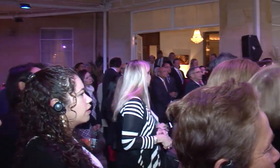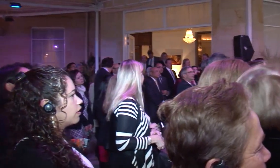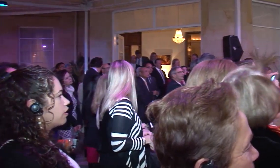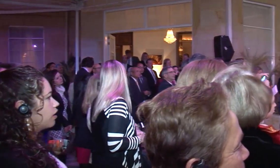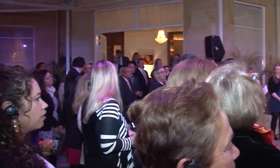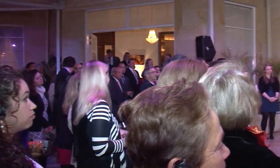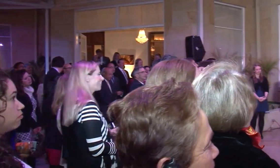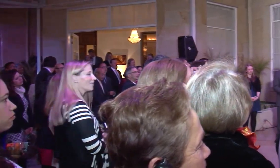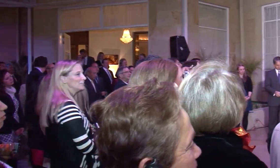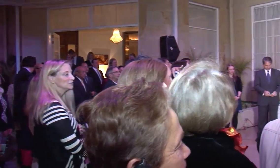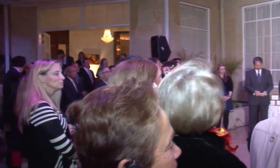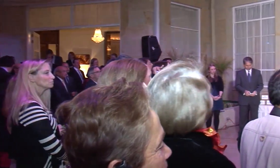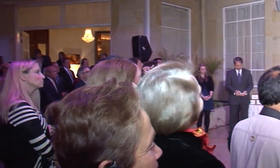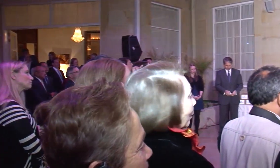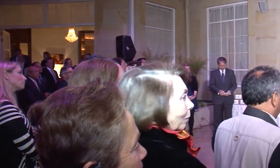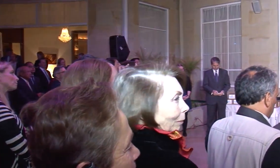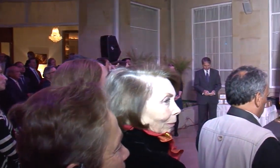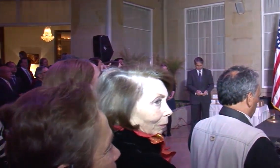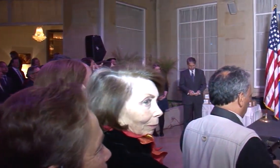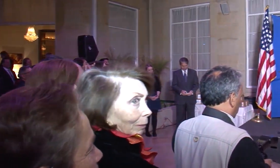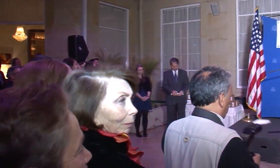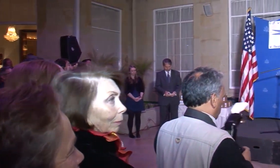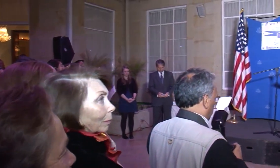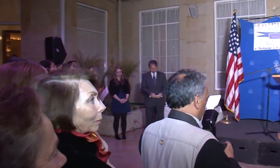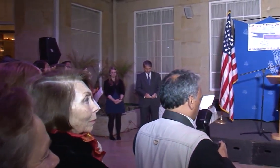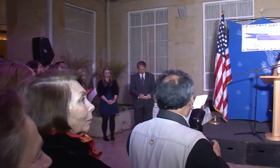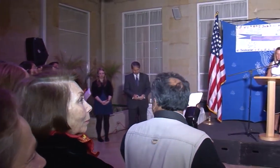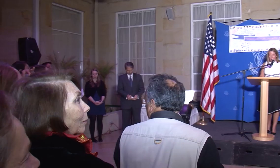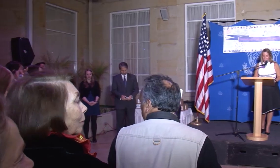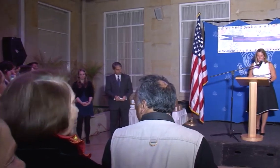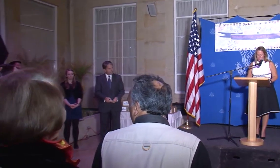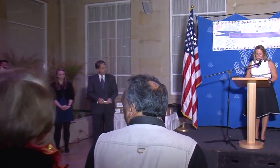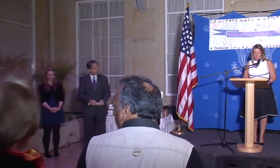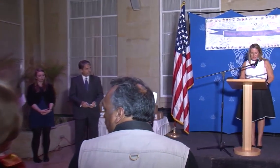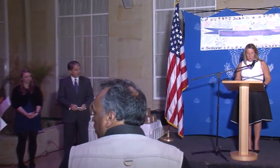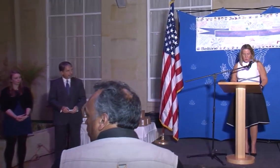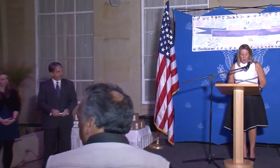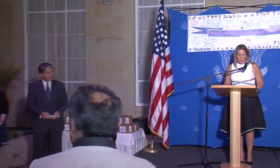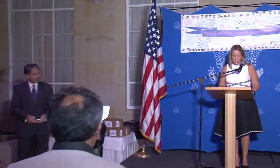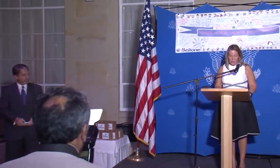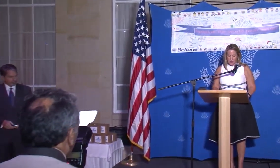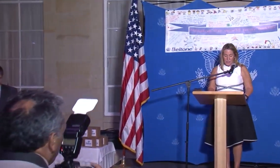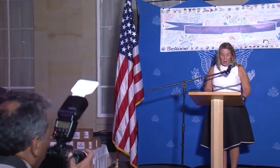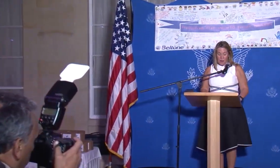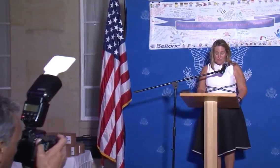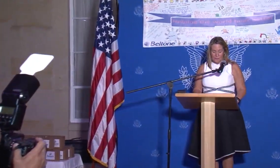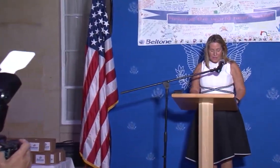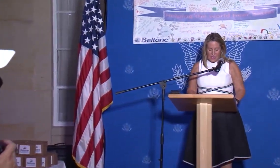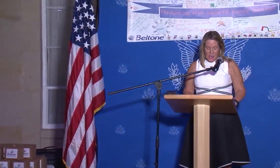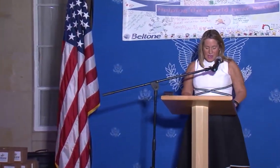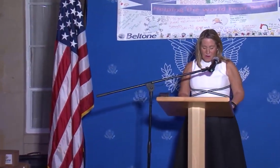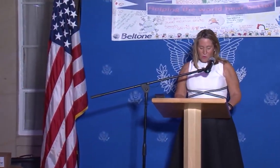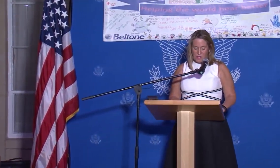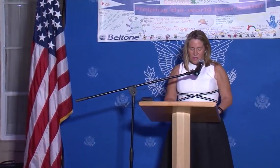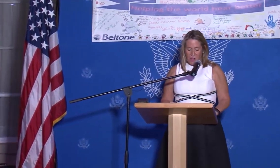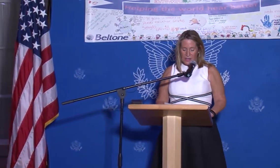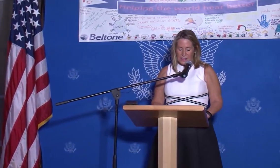horas para hacer que este evento sea una realidad. Así que el día de ayer un grupo pequeño de